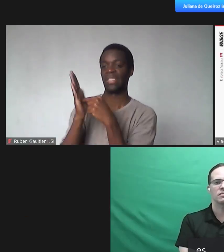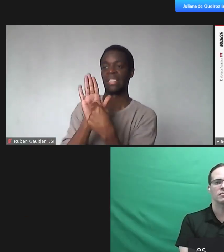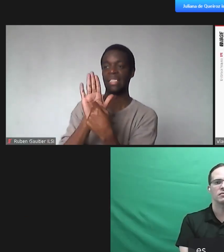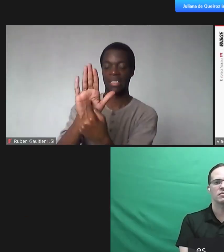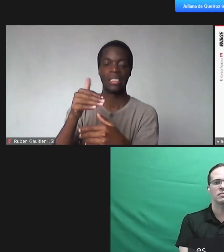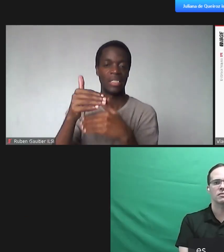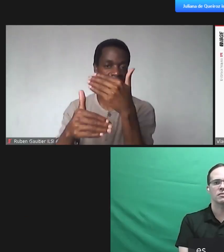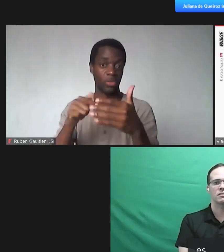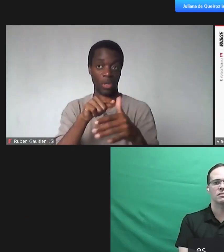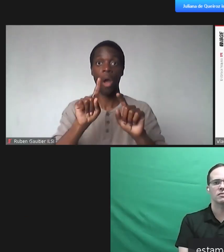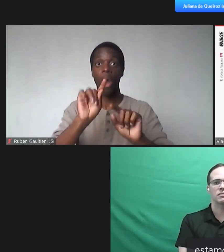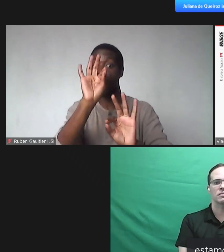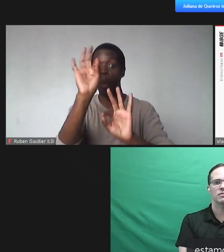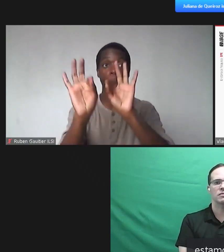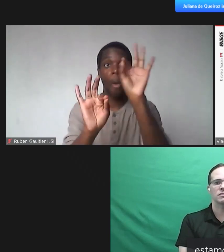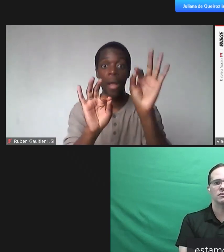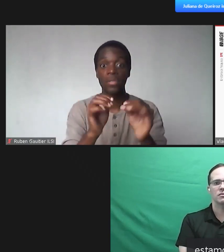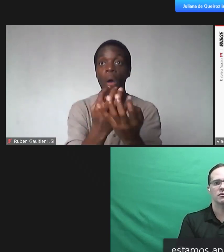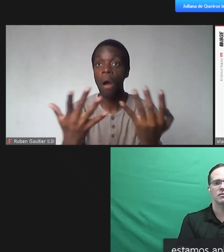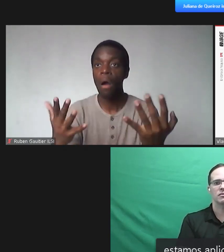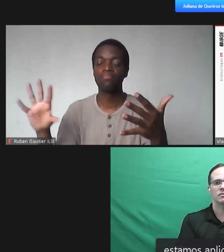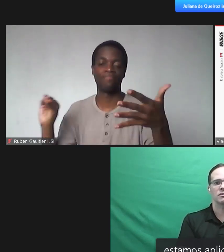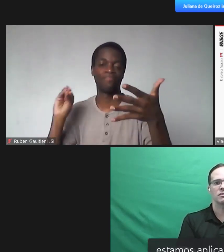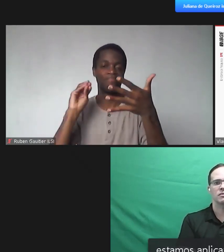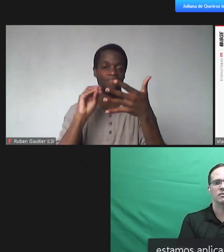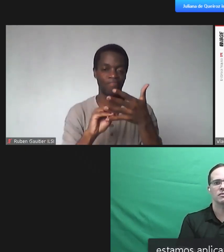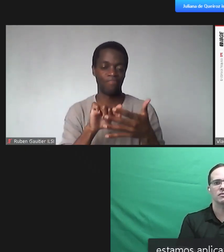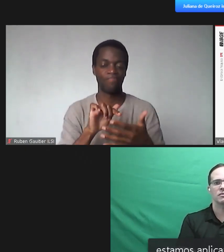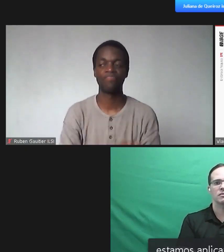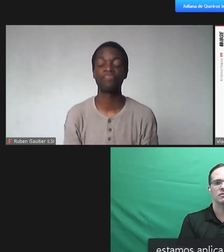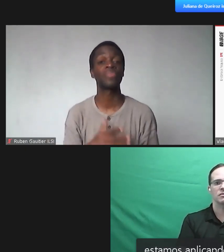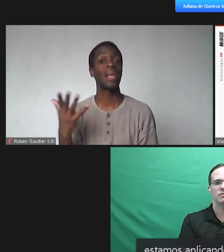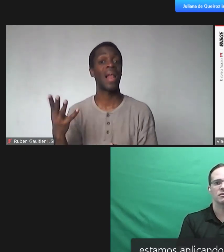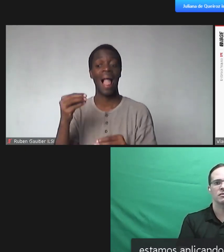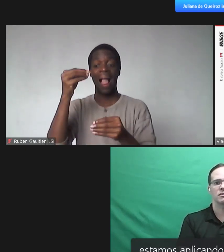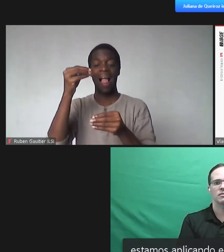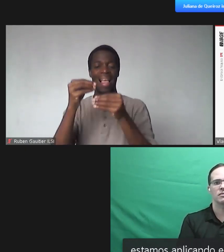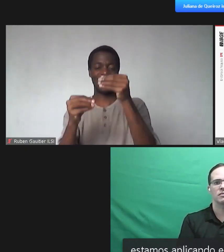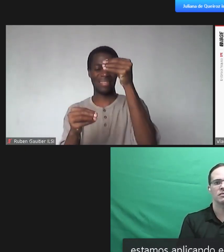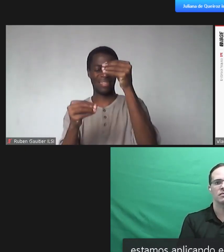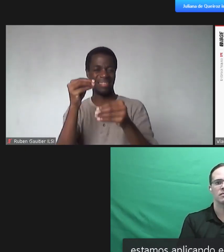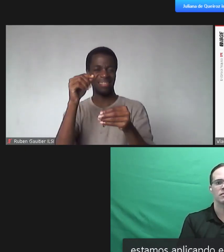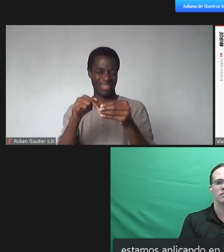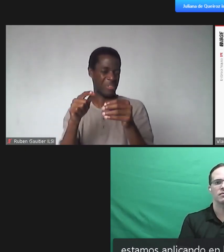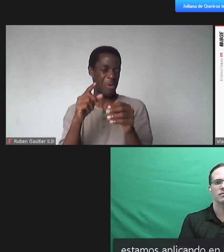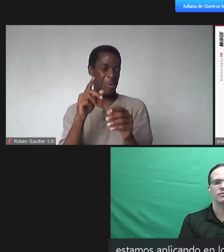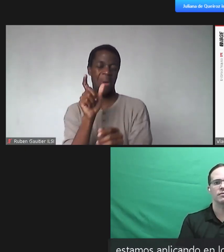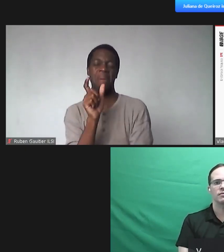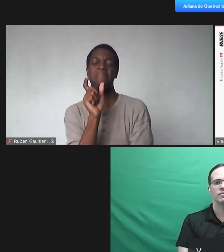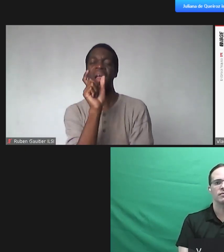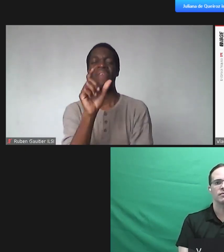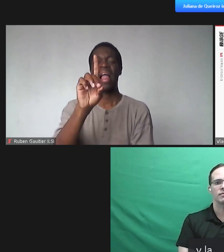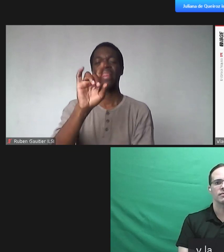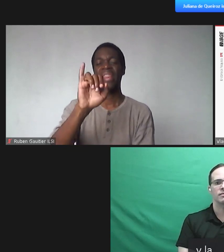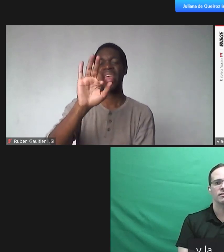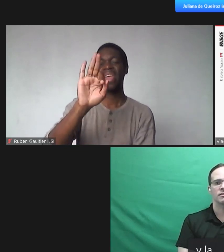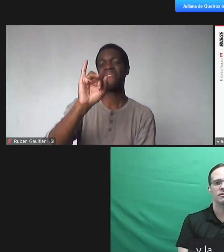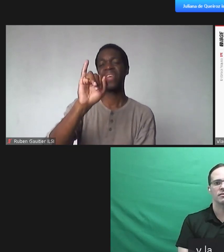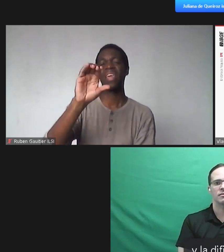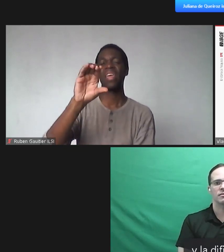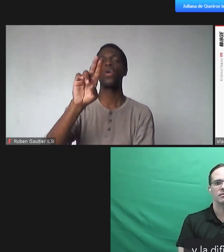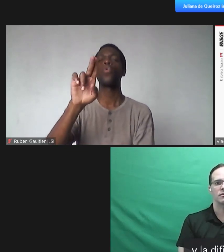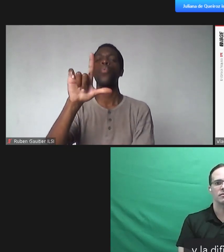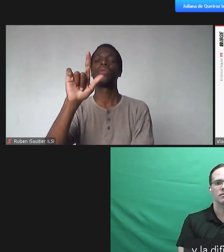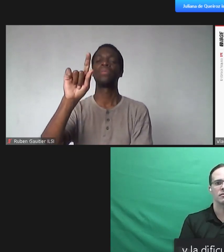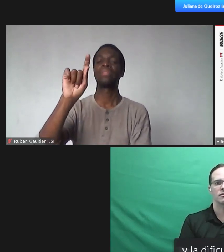más. Utilizar la palabra dificultad para atenuar la impresión negativa acerca de la discapacidad, lo mismo. Esto es muy, muy